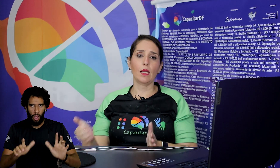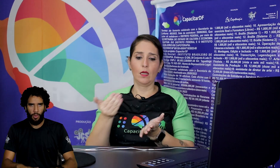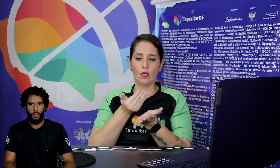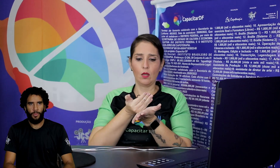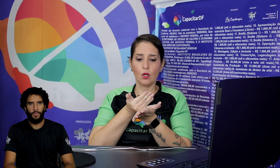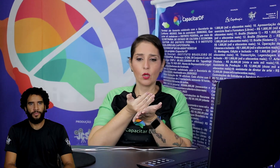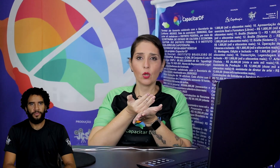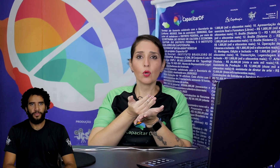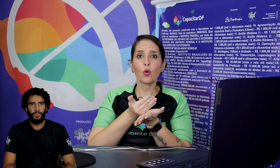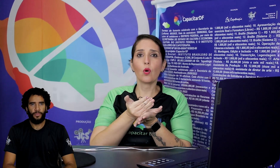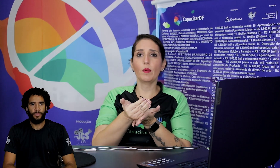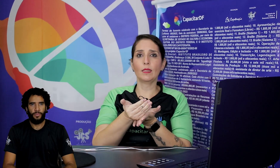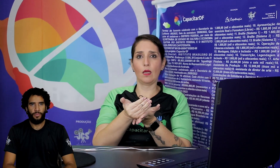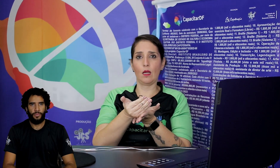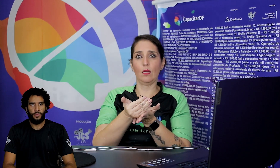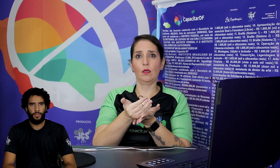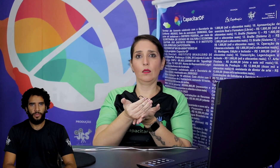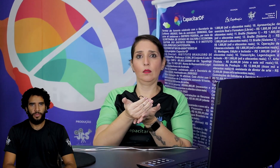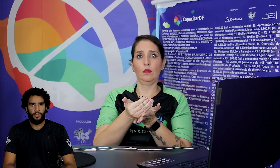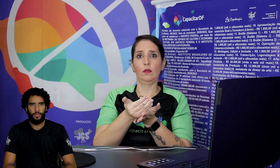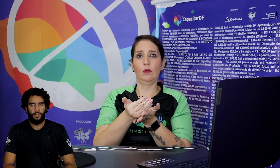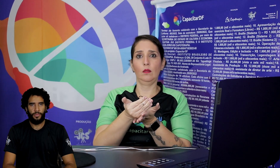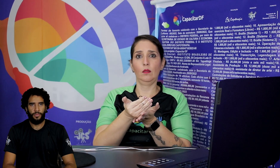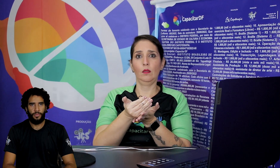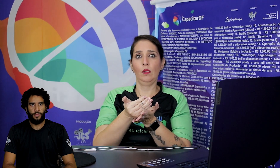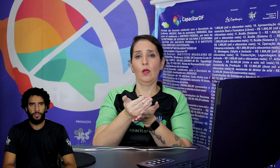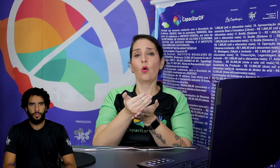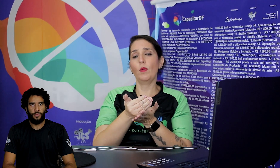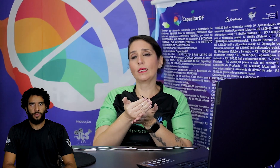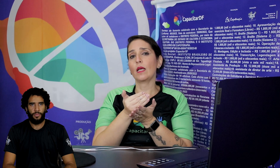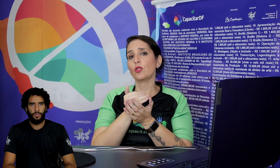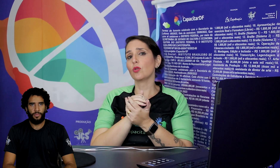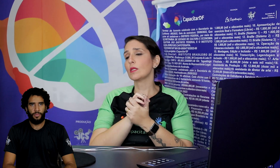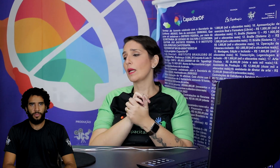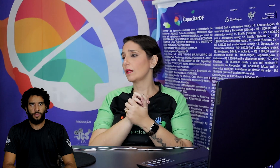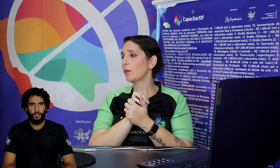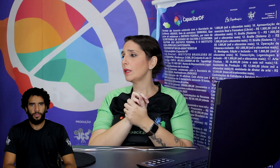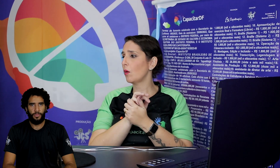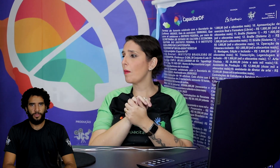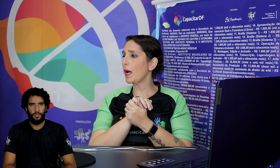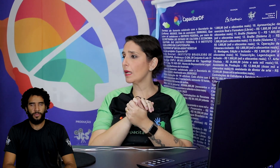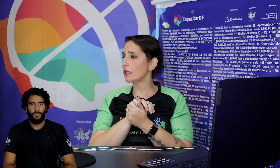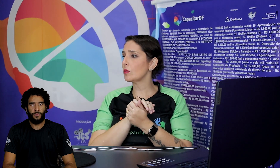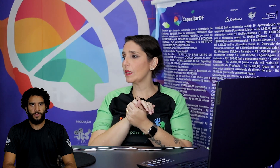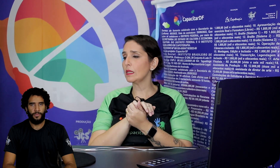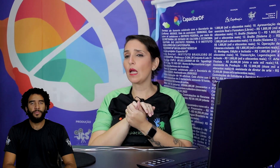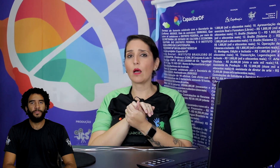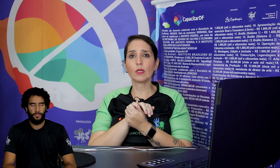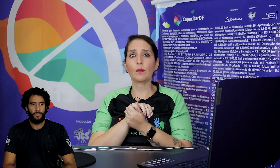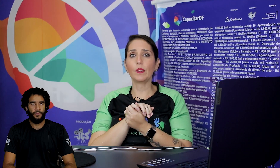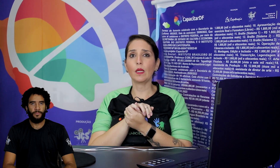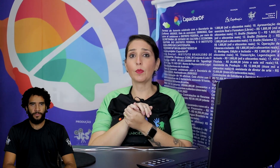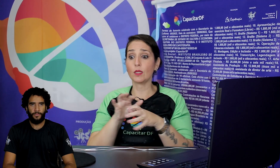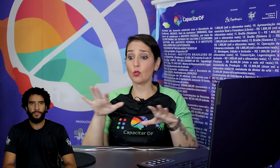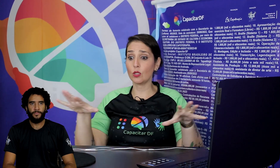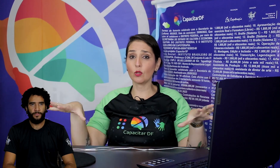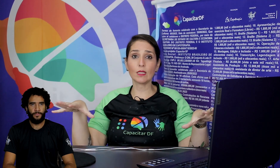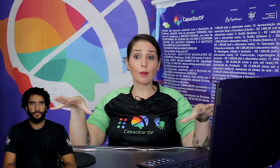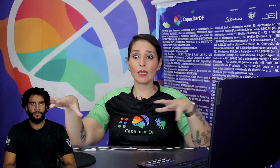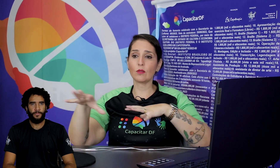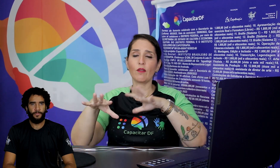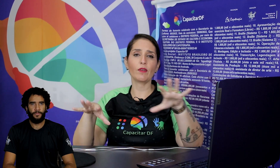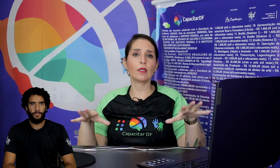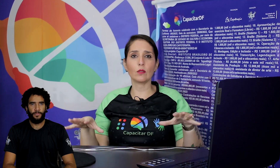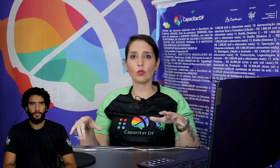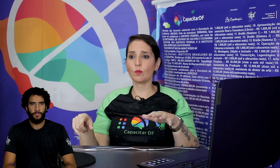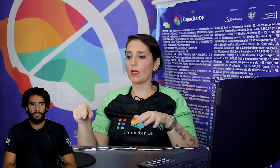Começar. Começar. Começar, a gente consegue também ter uma marcação espacial, a depender, porque se eu